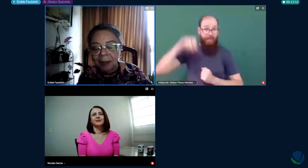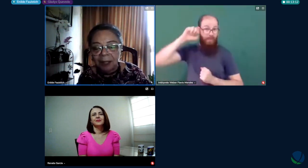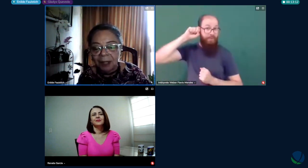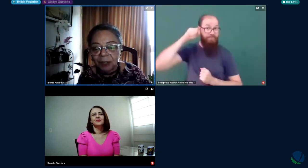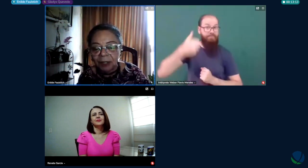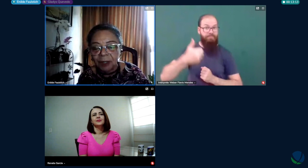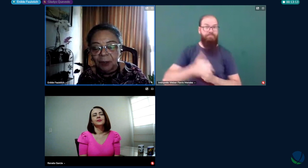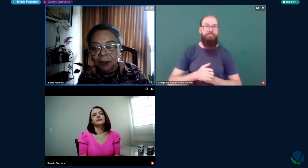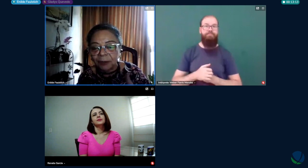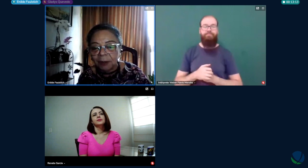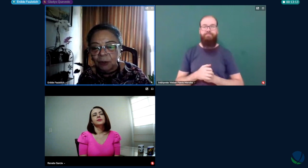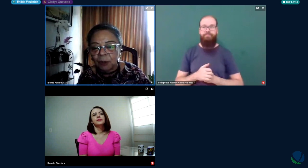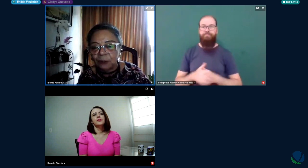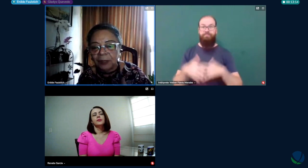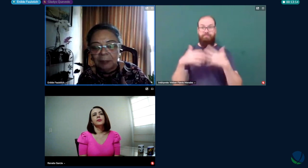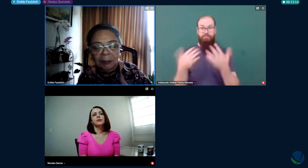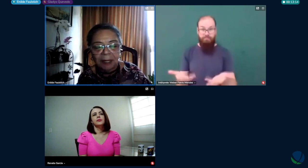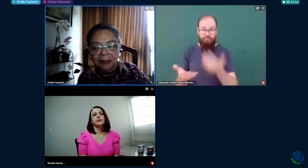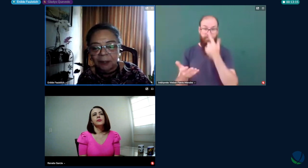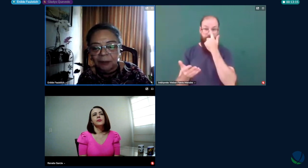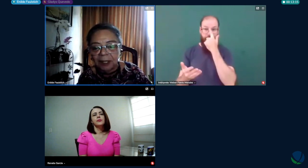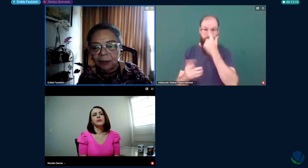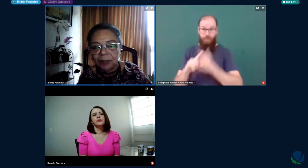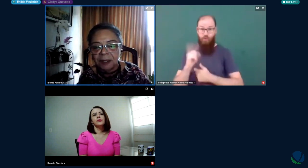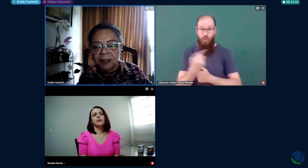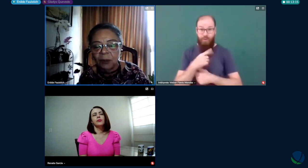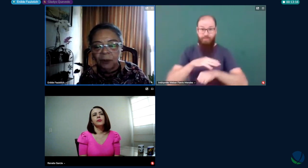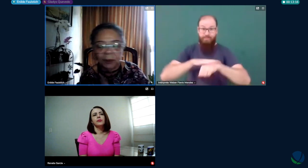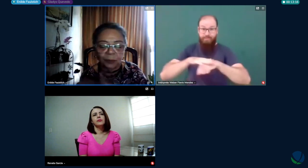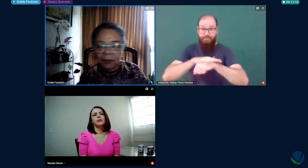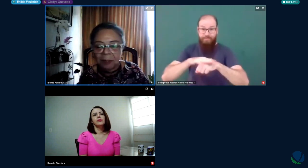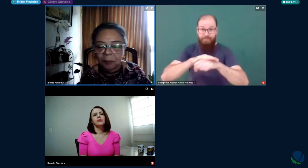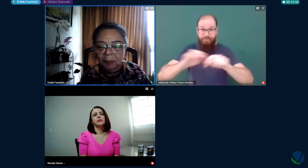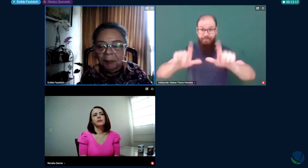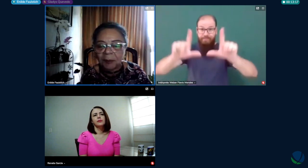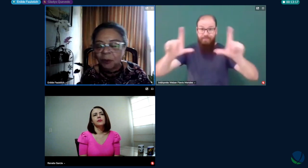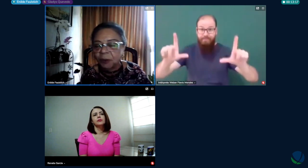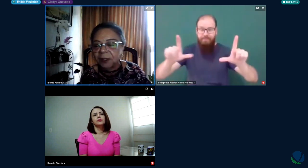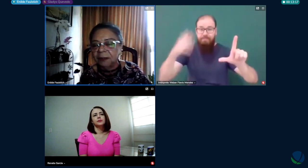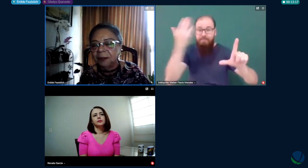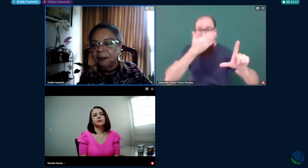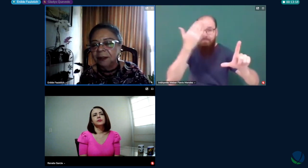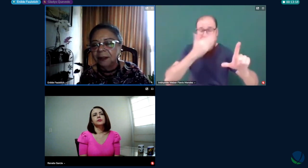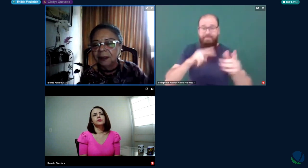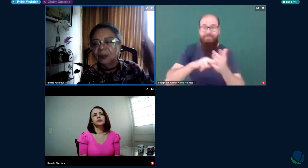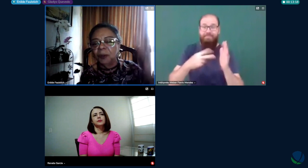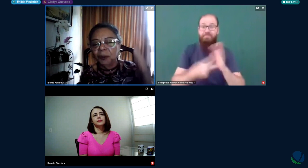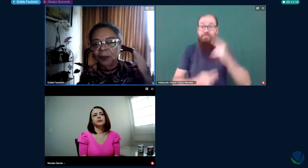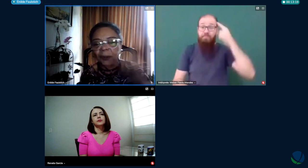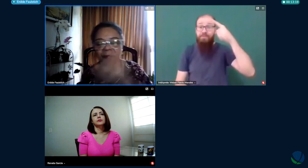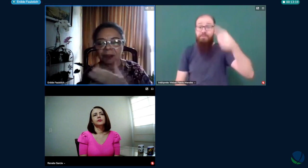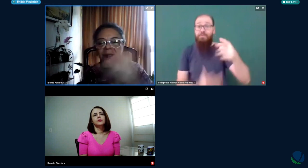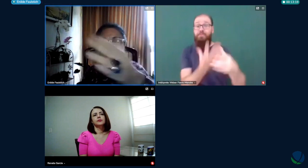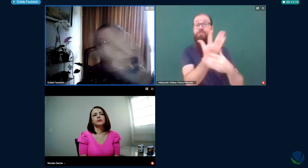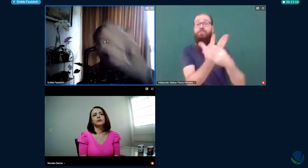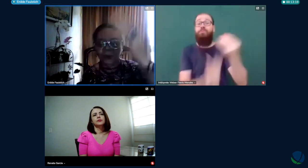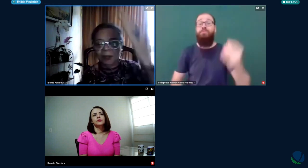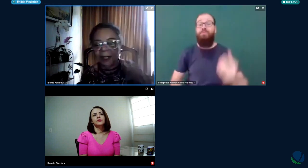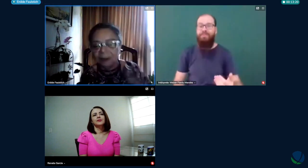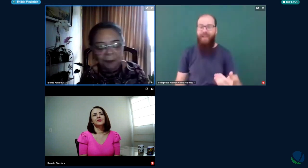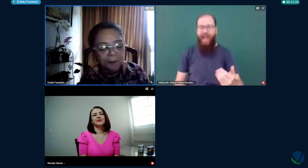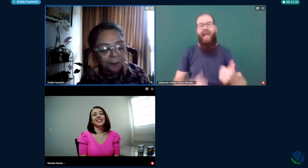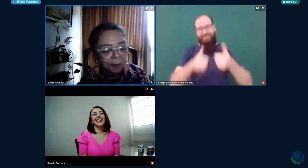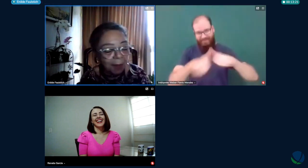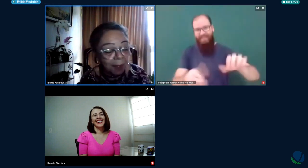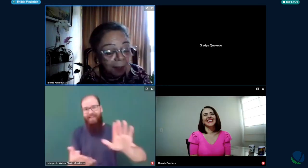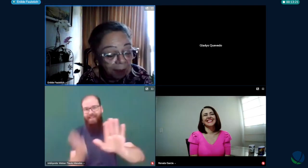porque a gente agora não só fala para a máquina com tela vazia, ou então fala para a pessoa que sumiu, ou assim, que está lá do outro